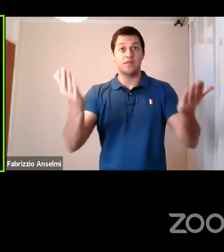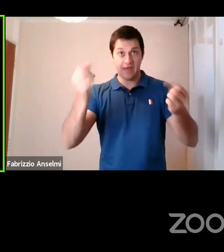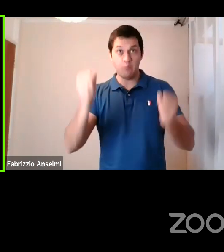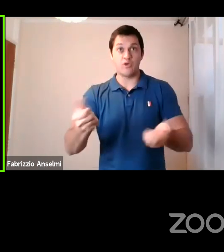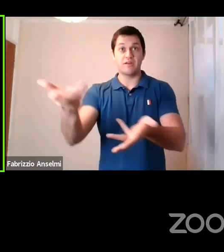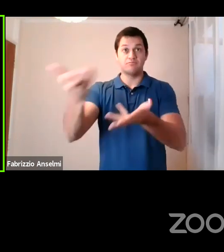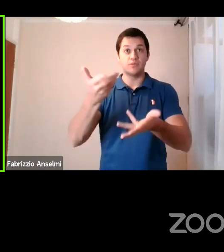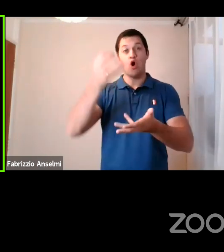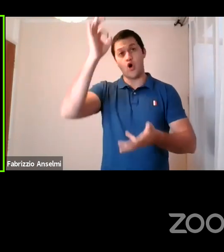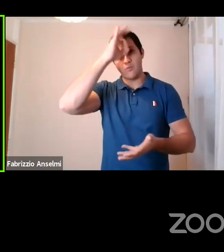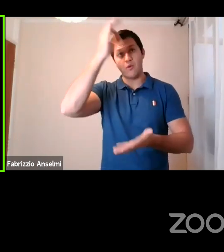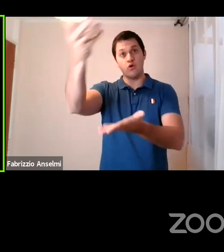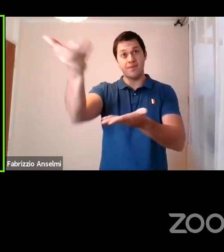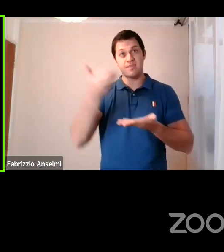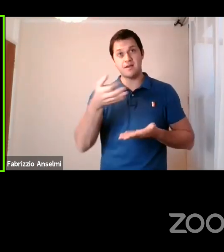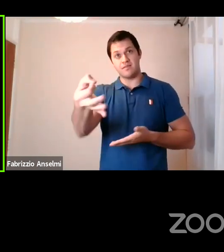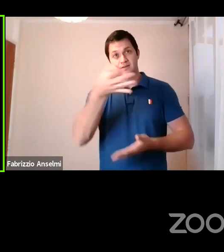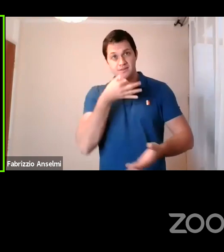mujeres que quieran destacar